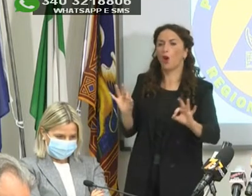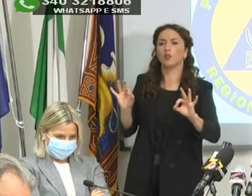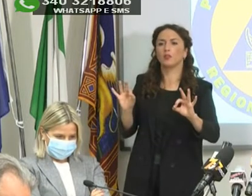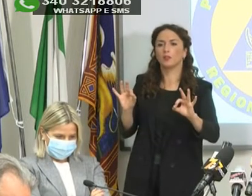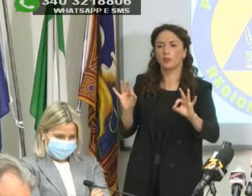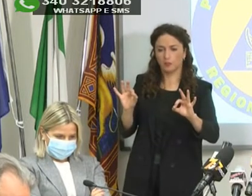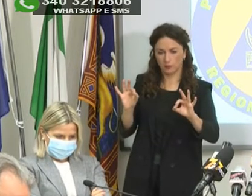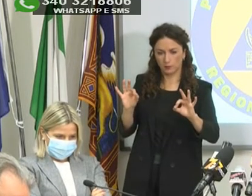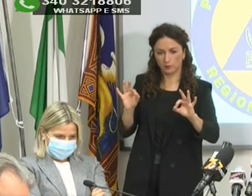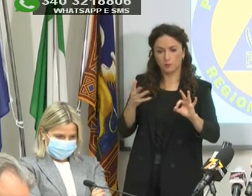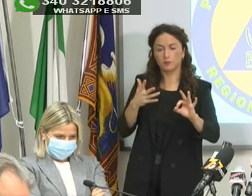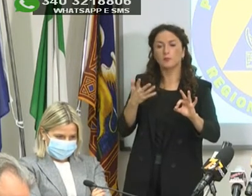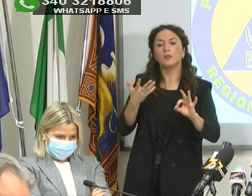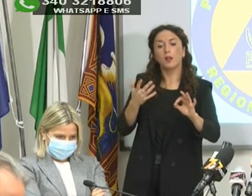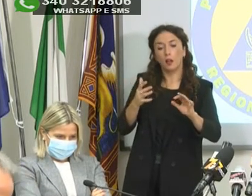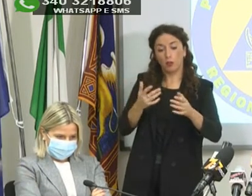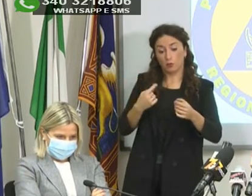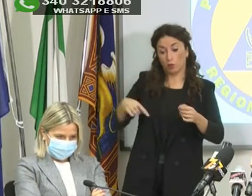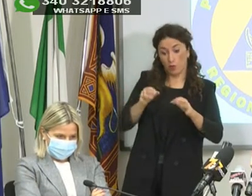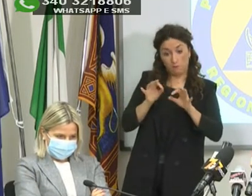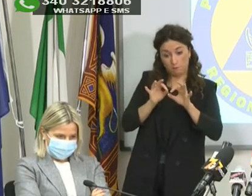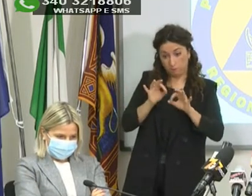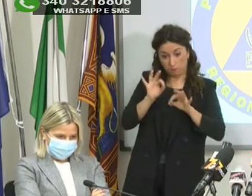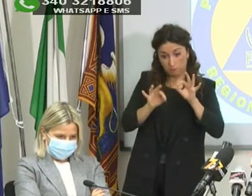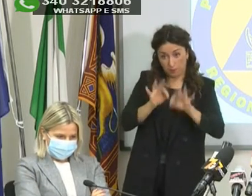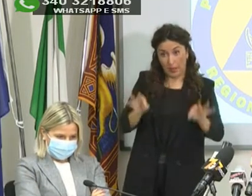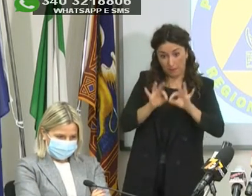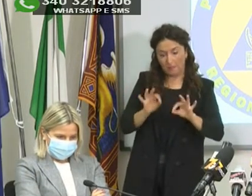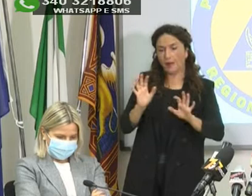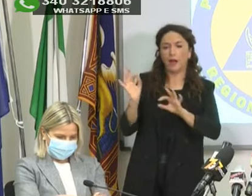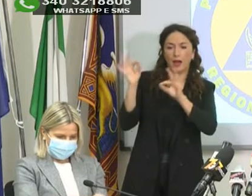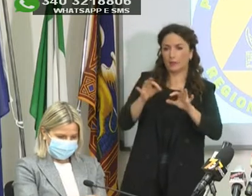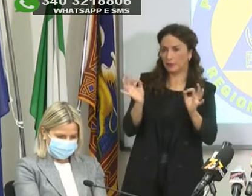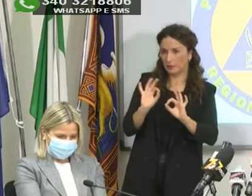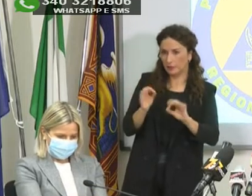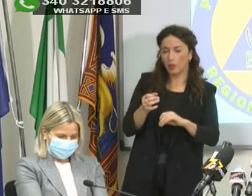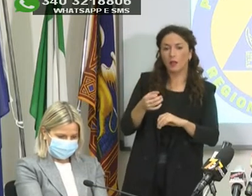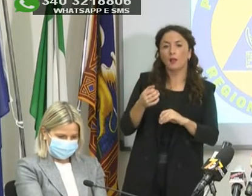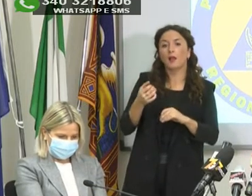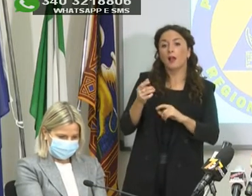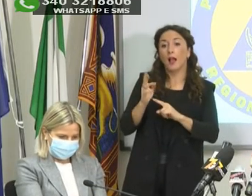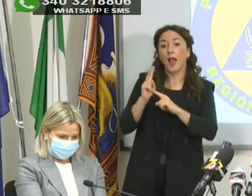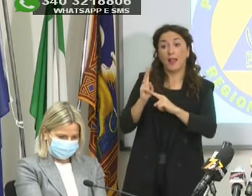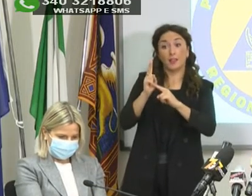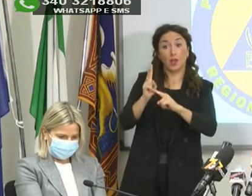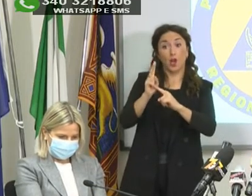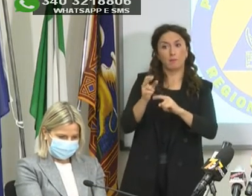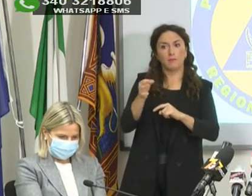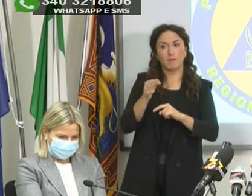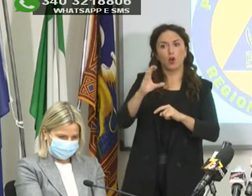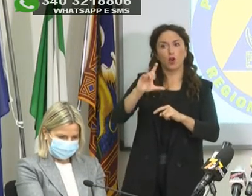che c'è la culla per il neonato, ma ancora non è arrivato. Nel momento in cui gli anticorpi monoclonali sbarcheranno in